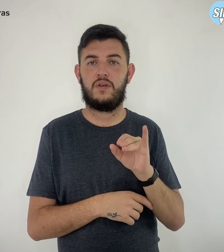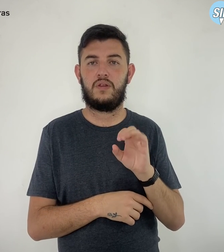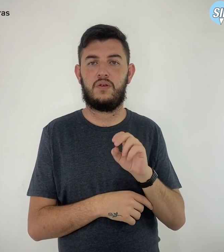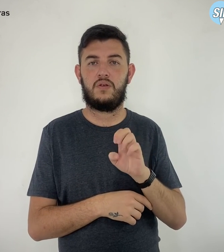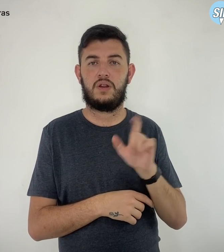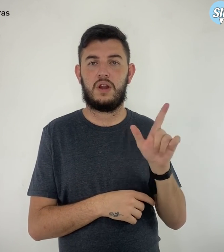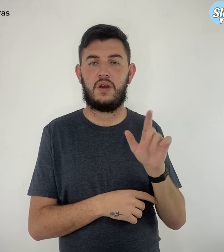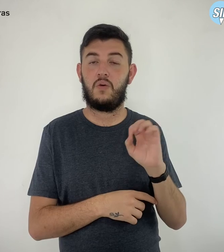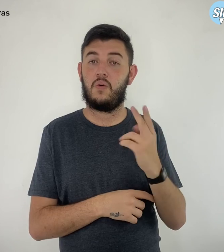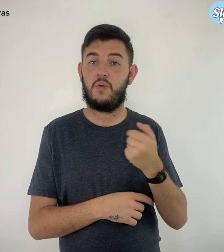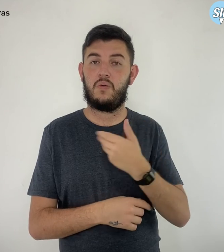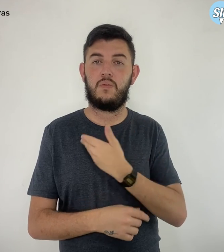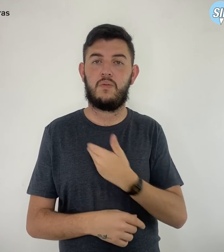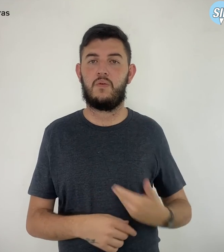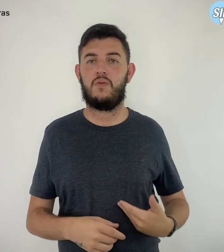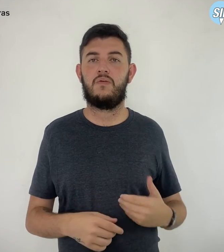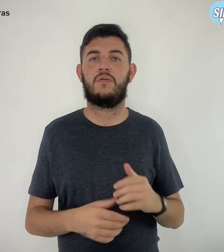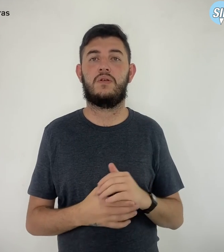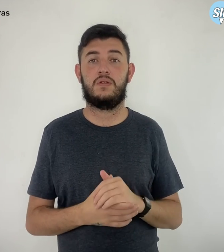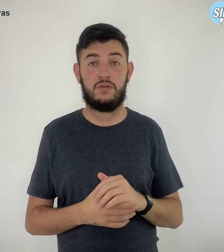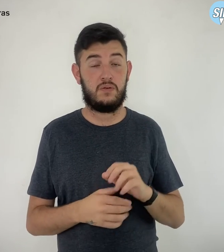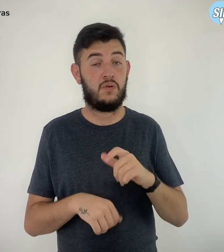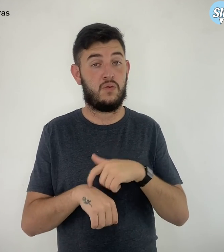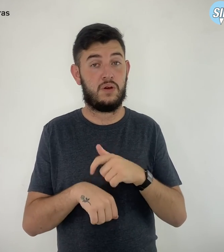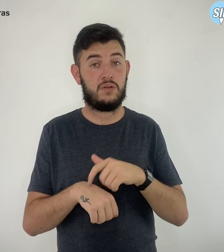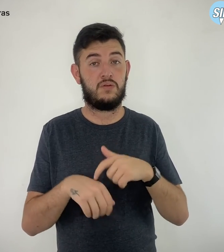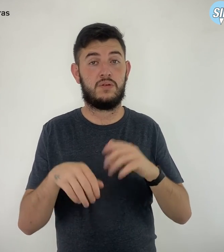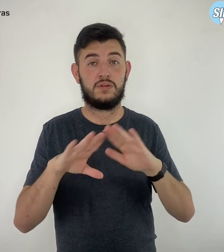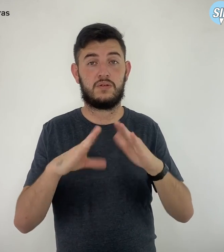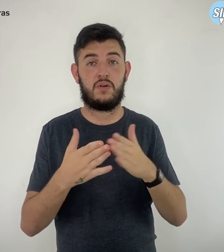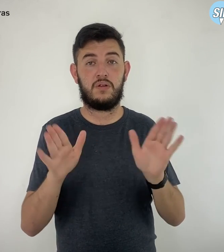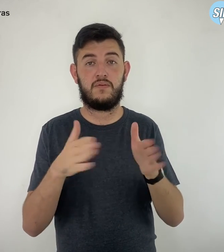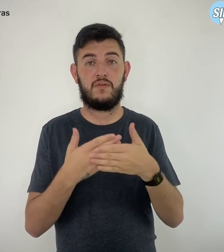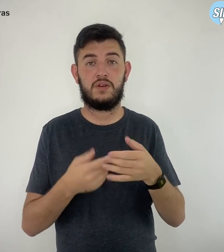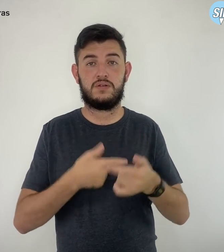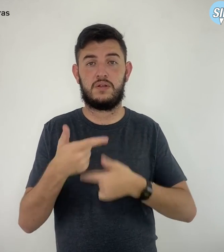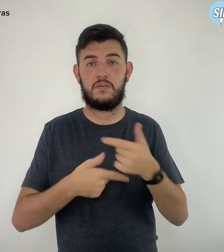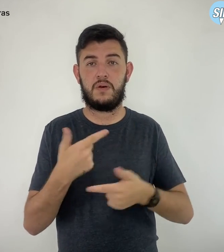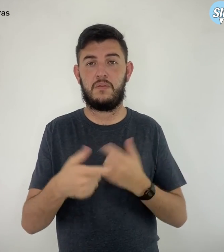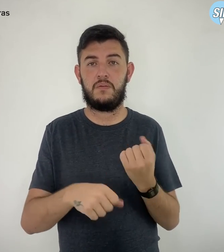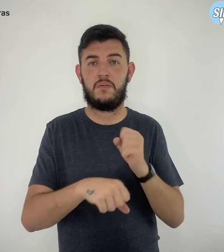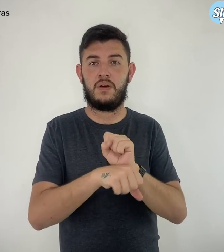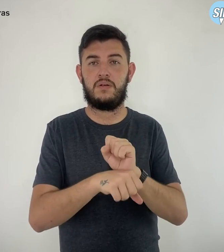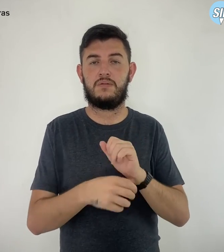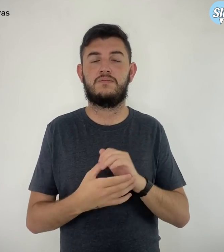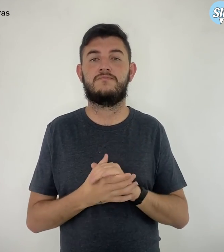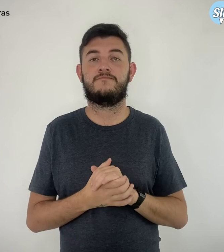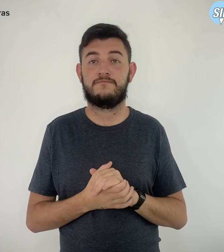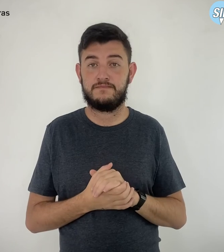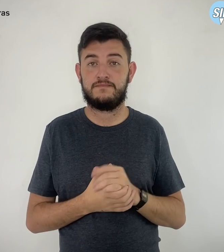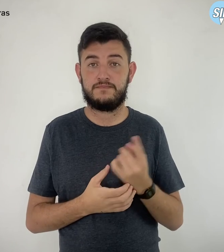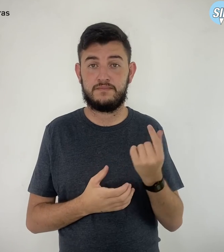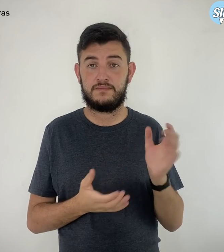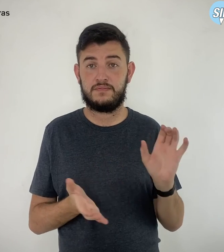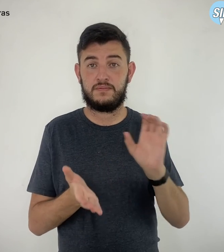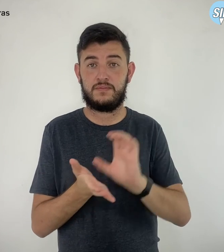público, no caso de encerramento de suas atividades. Os recursos de que trata este